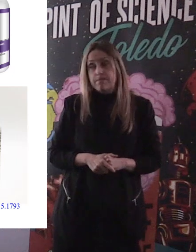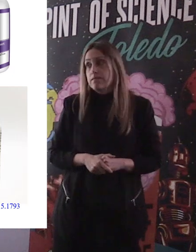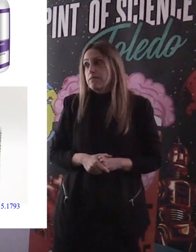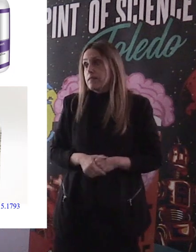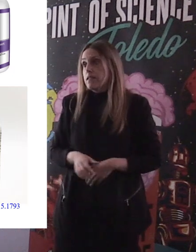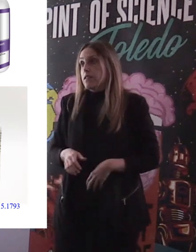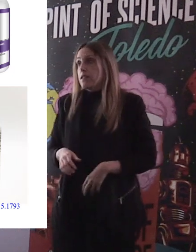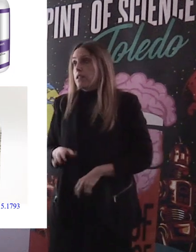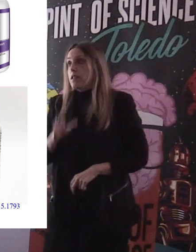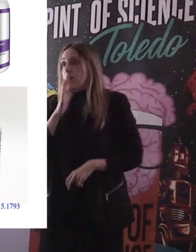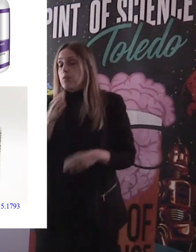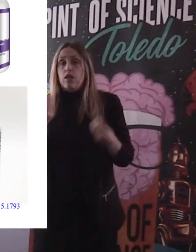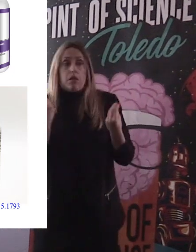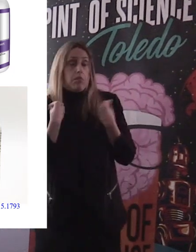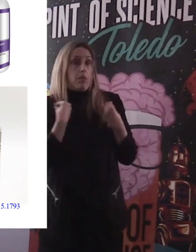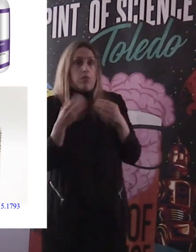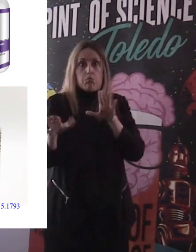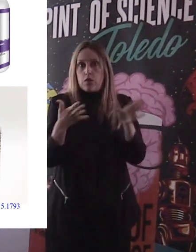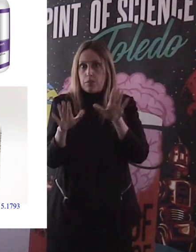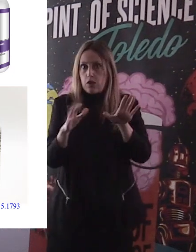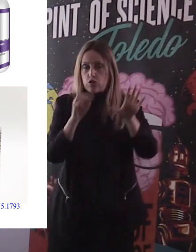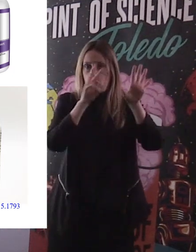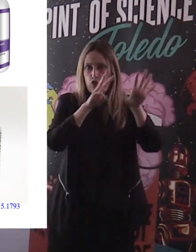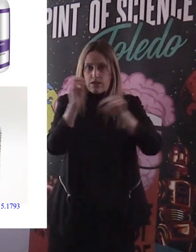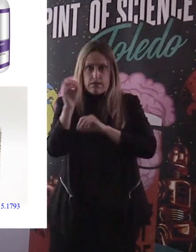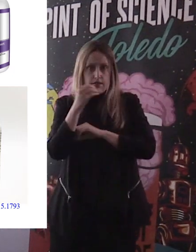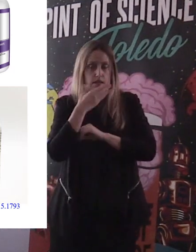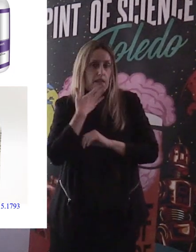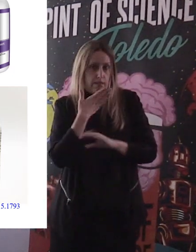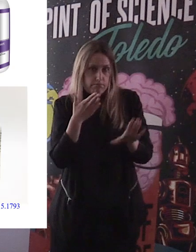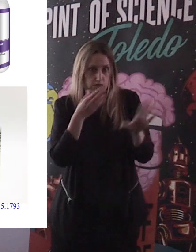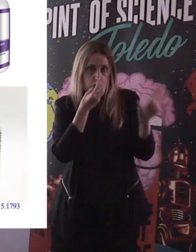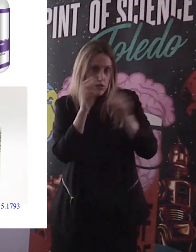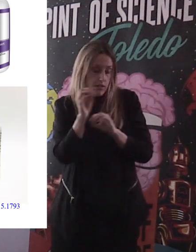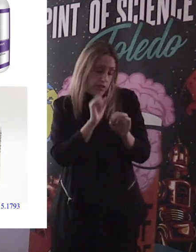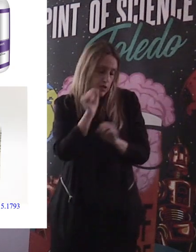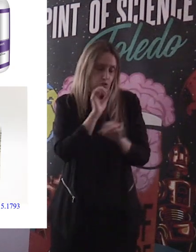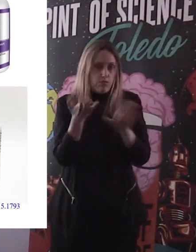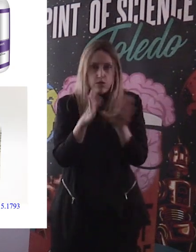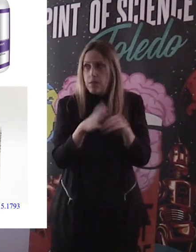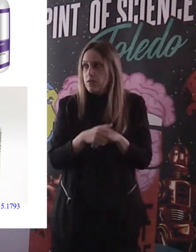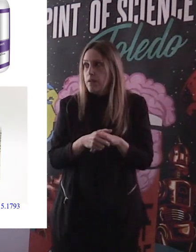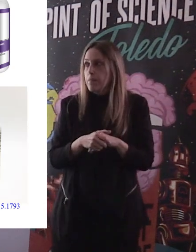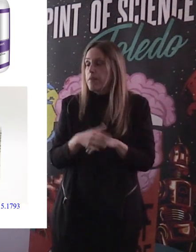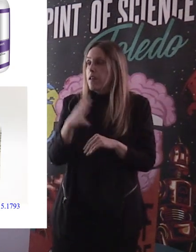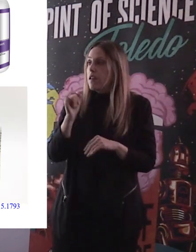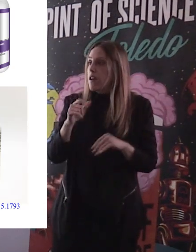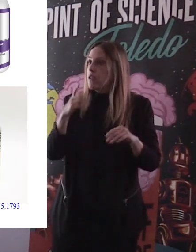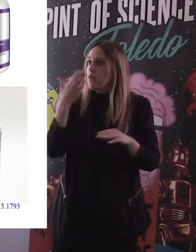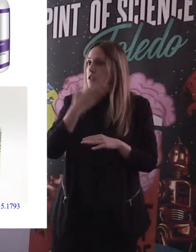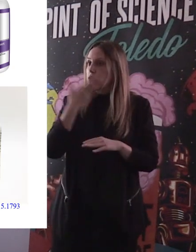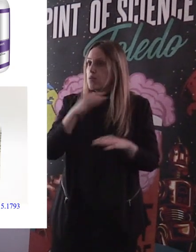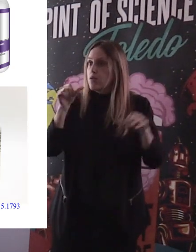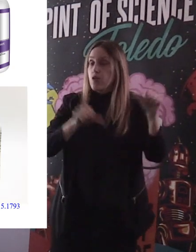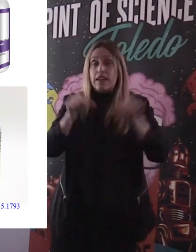bueno, vivimos como 80 años. Hacer un estudio clínico y mostrar que alguien vive realmente más